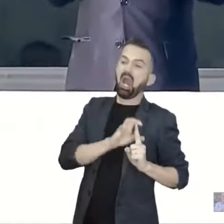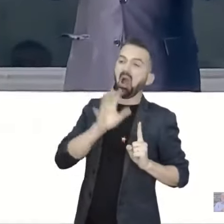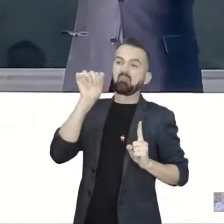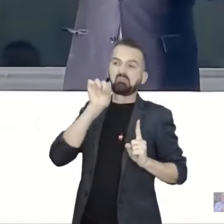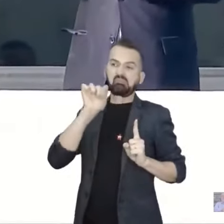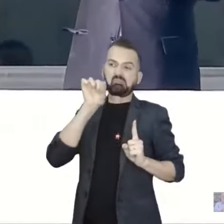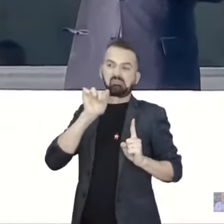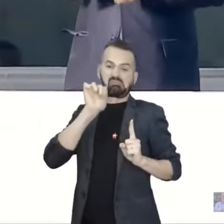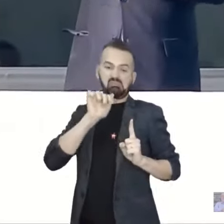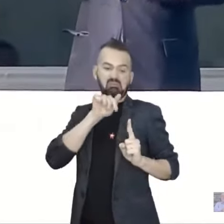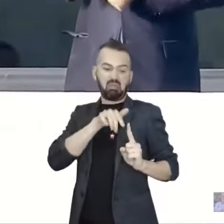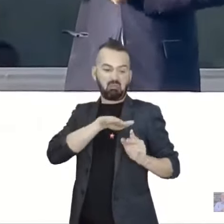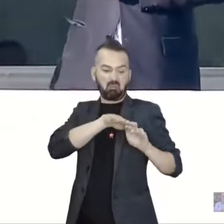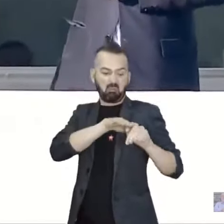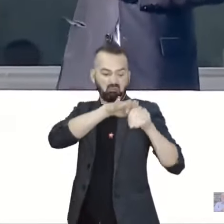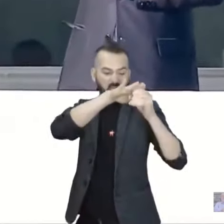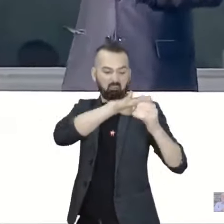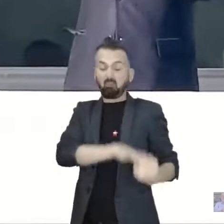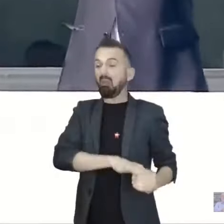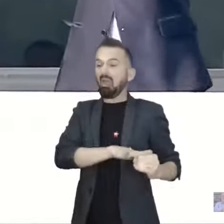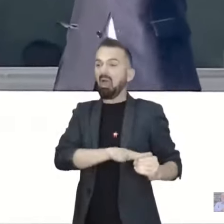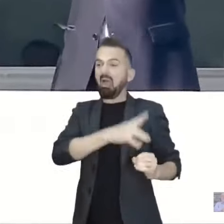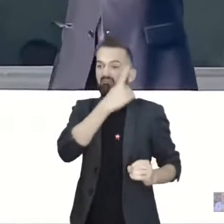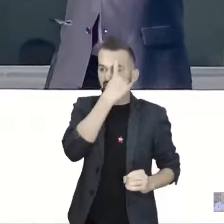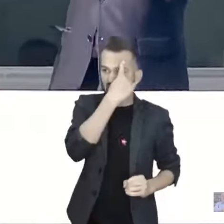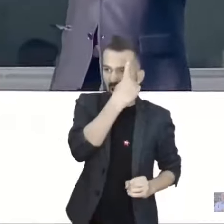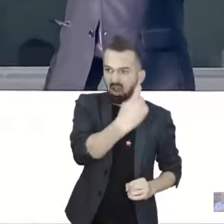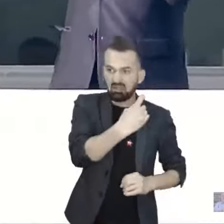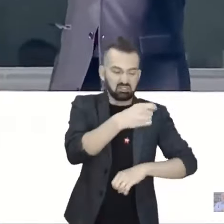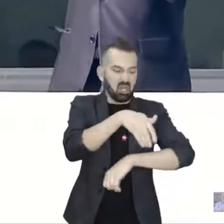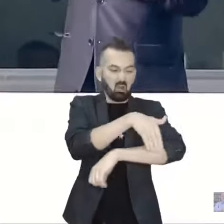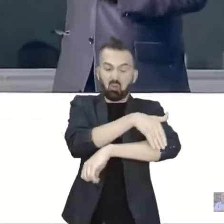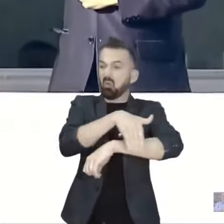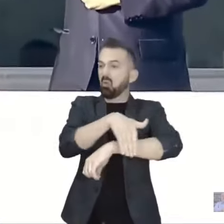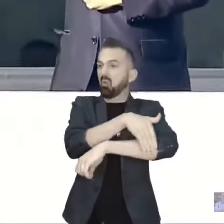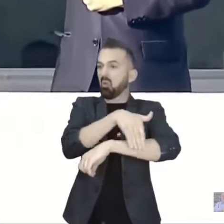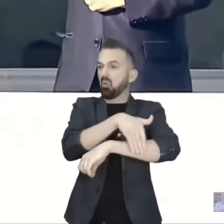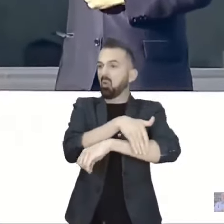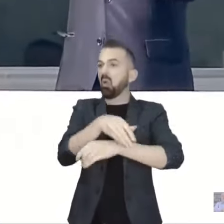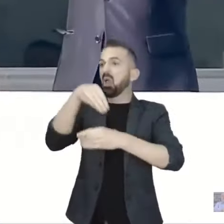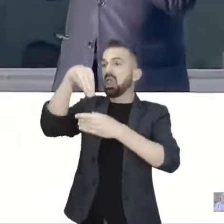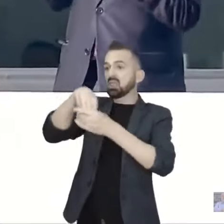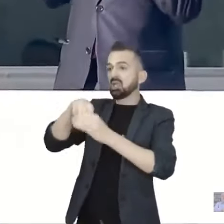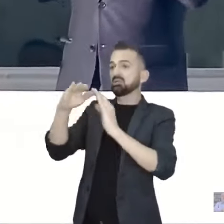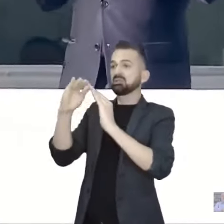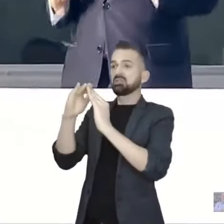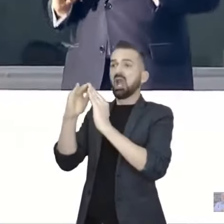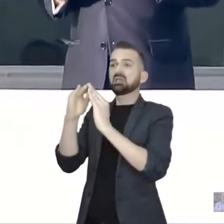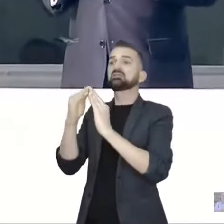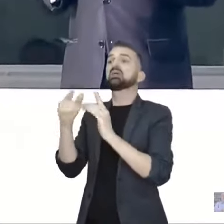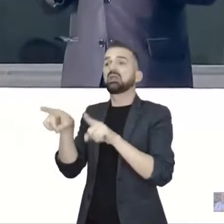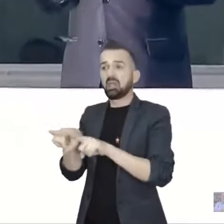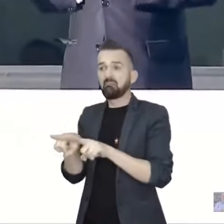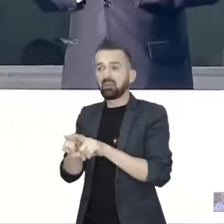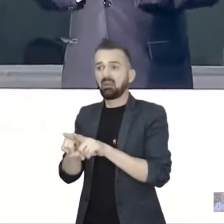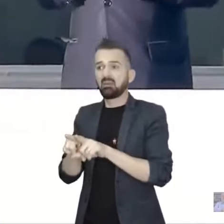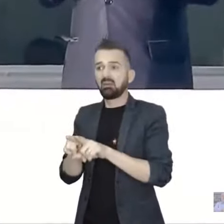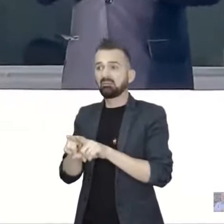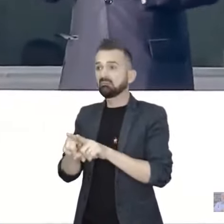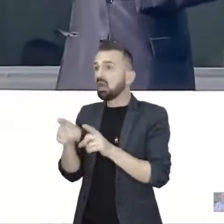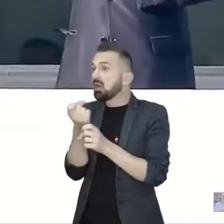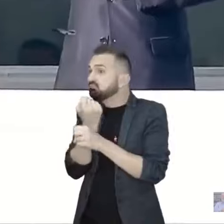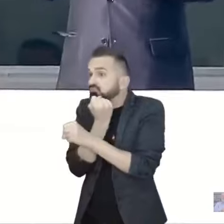submetidas diariamente à violência nas ruas e dentro de suas próprias casas. É inadmissível